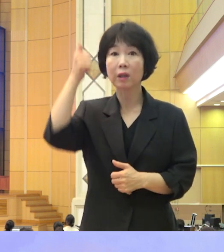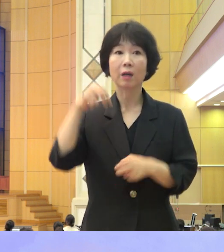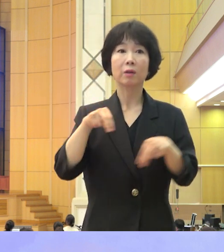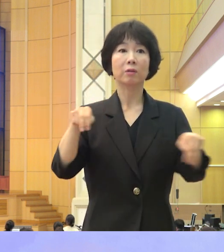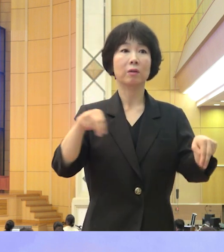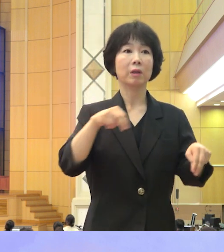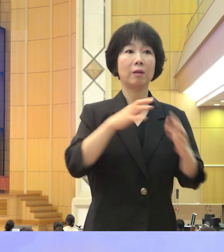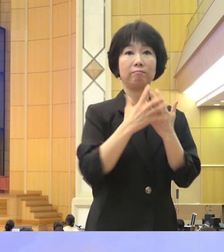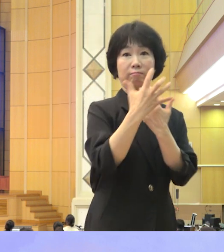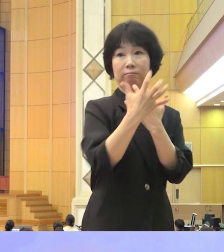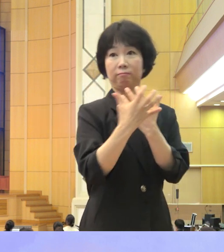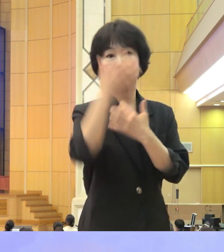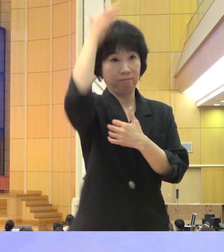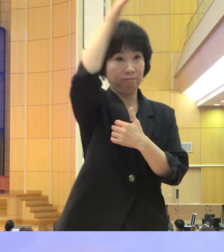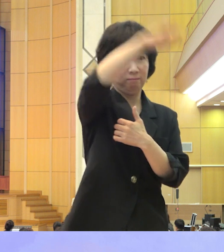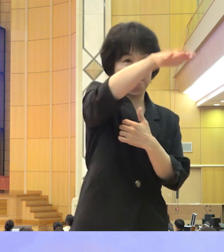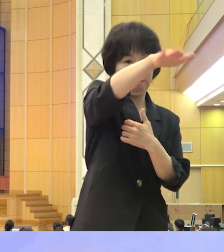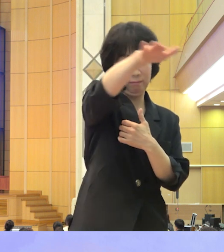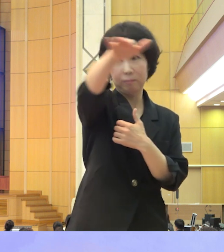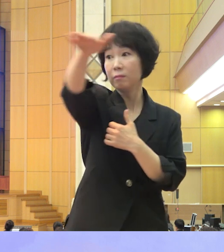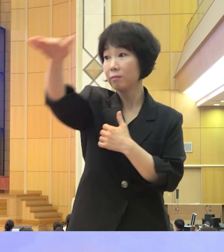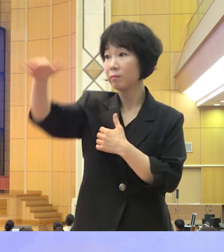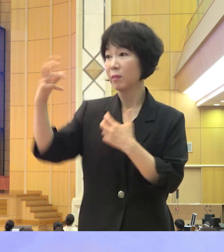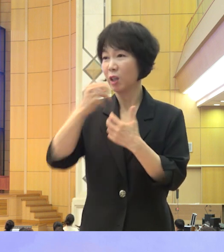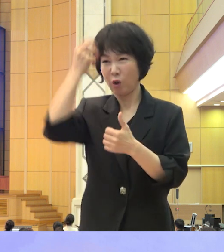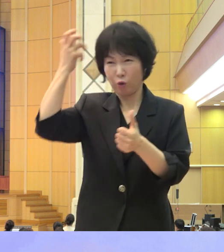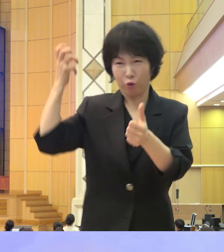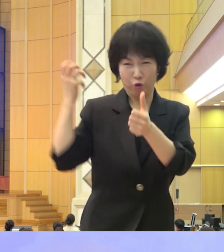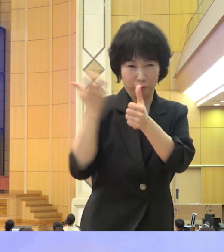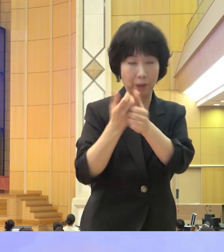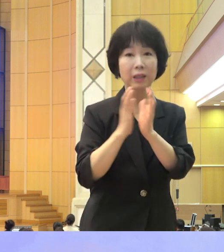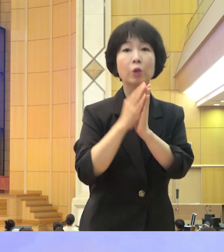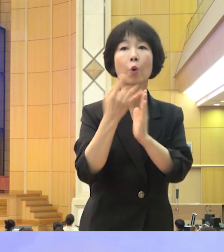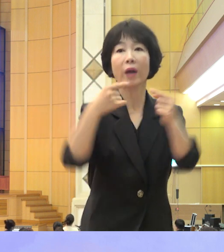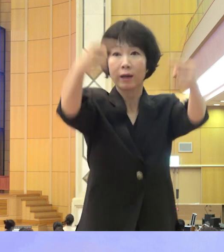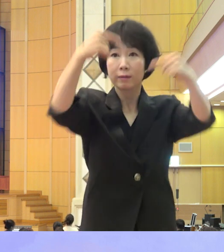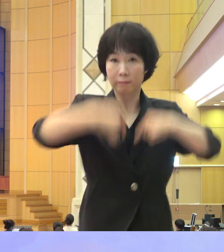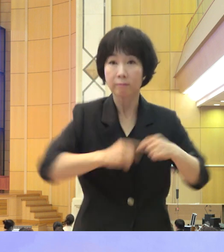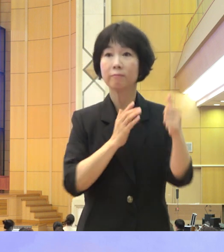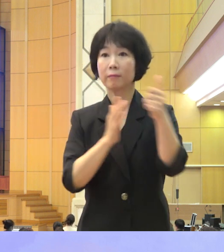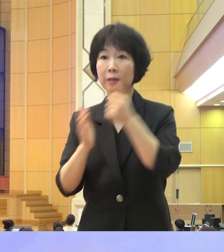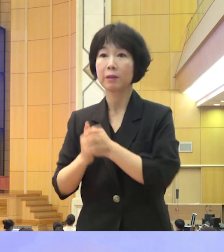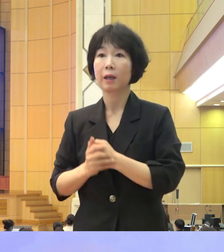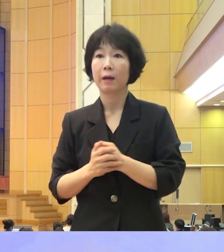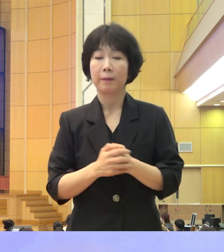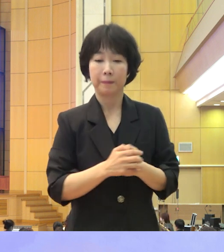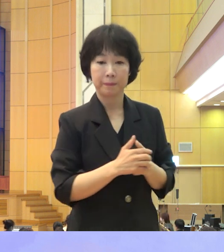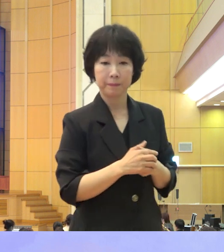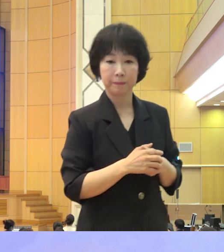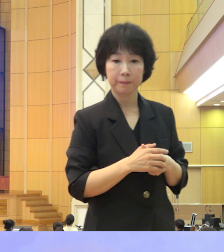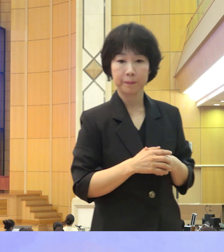안수하시고 또 성령 충만 받는 그런 성령 충만 기도회 예배를 드리도록 하겠습니다.